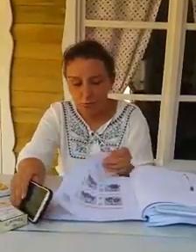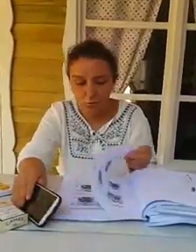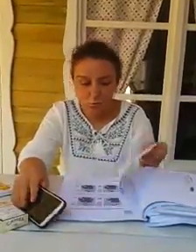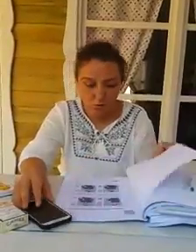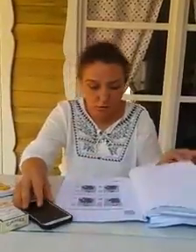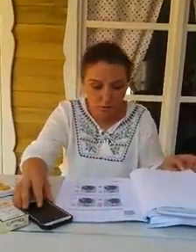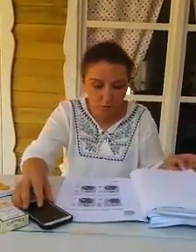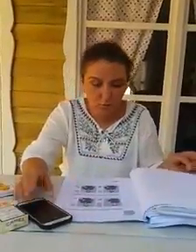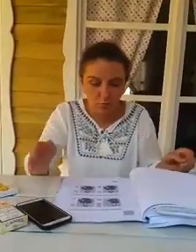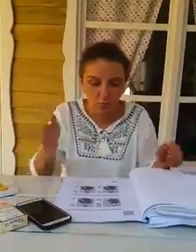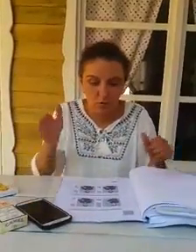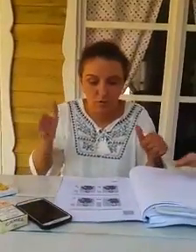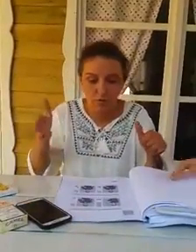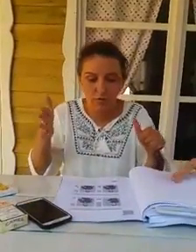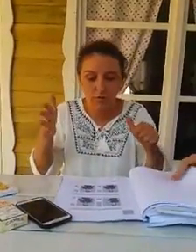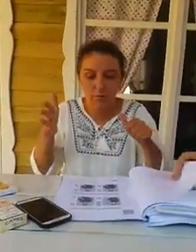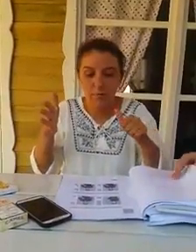Şu şarkı neymiş ya?